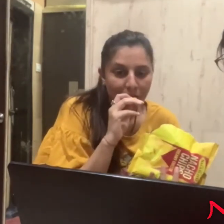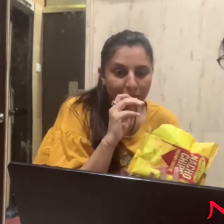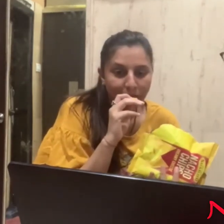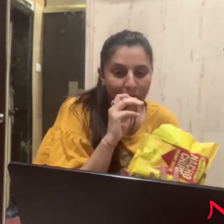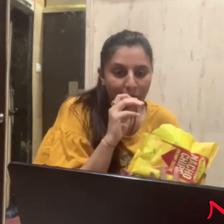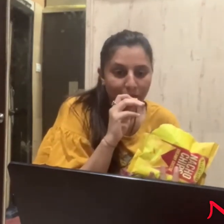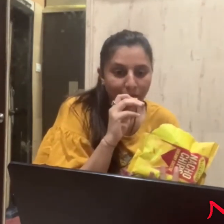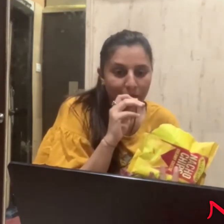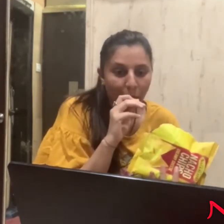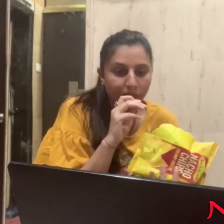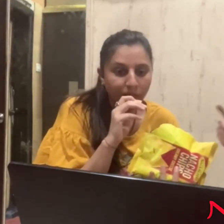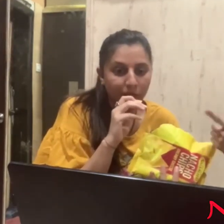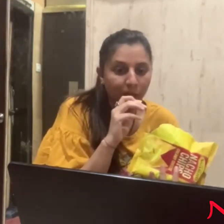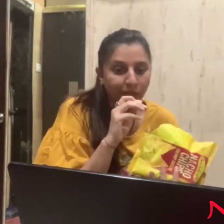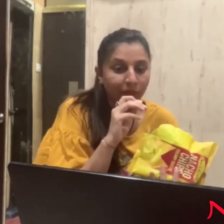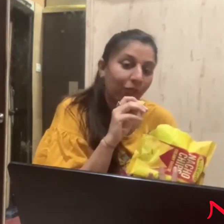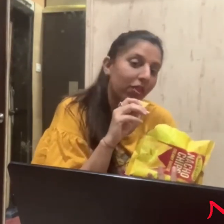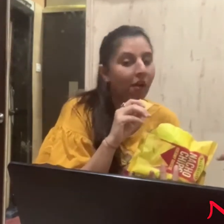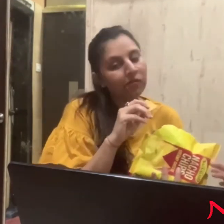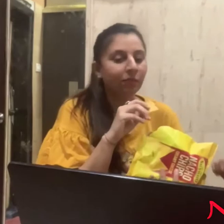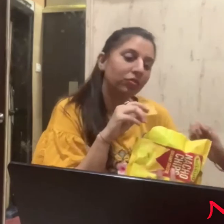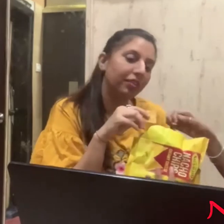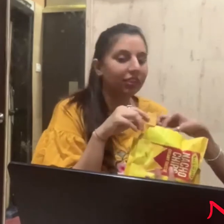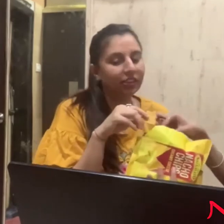और इसके बाद और एक मूवी देखेंगे डोरेमोन की ठीक है ठीक है